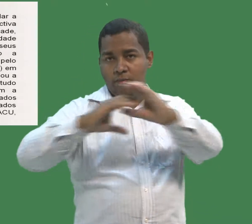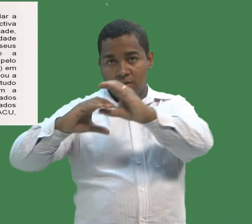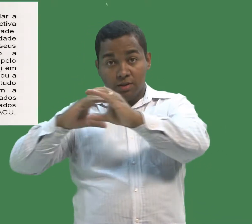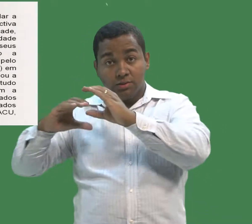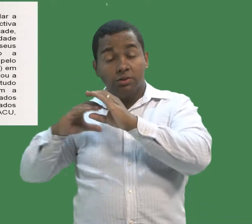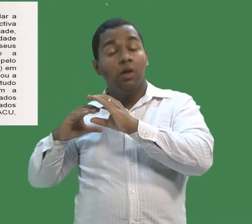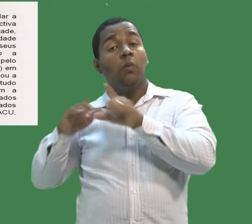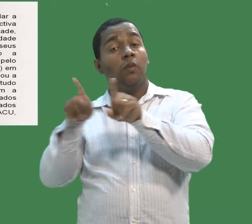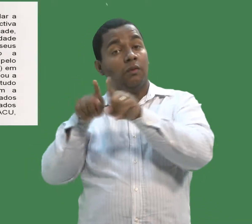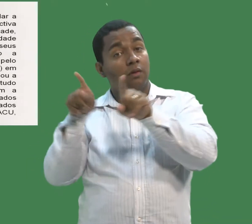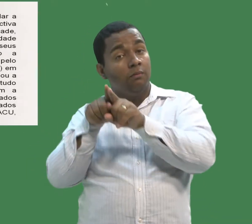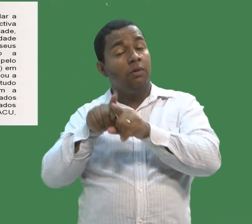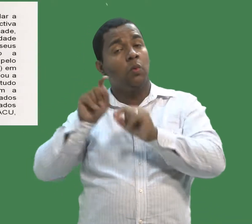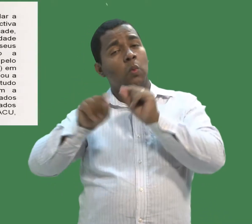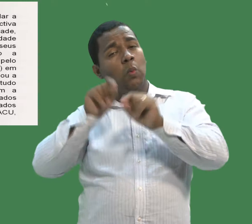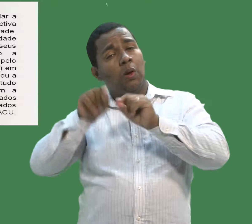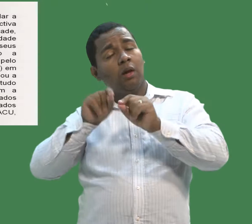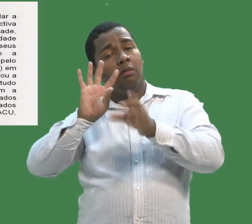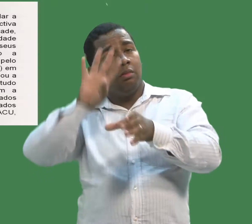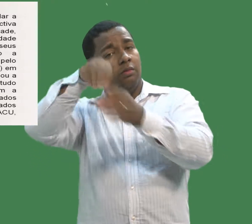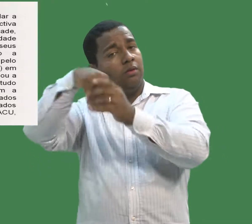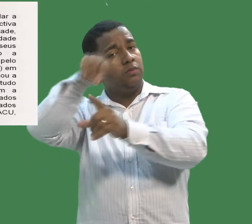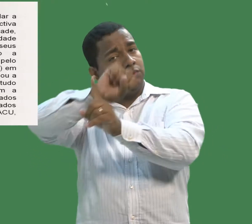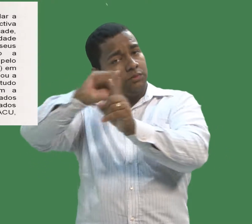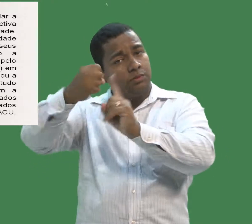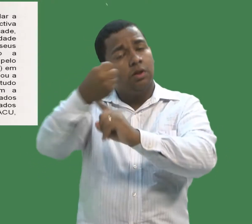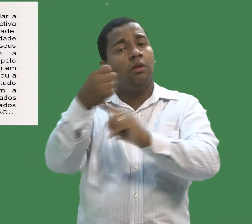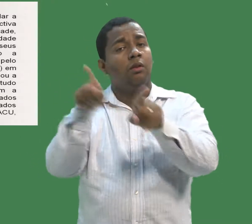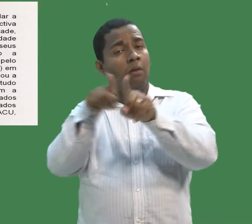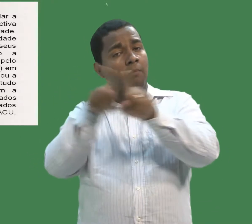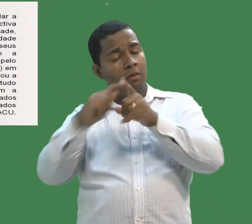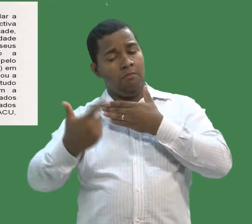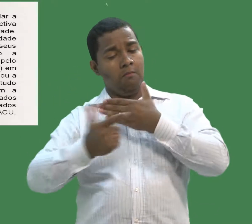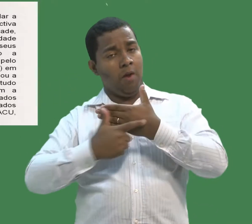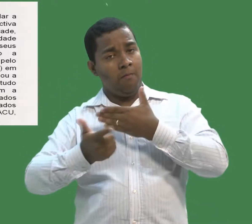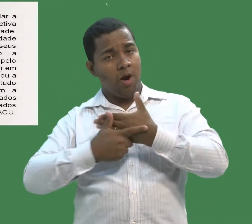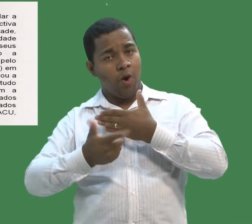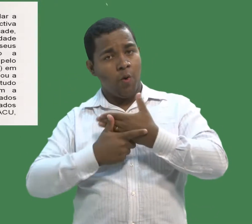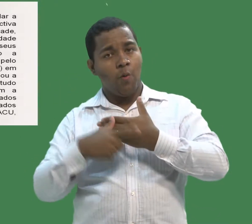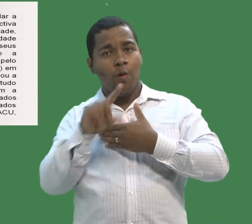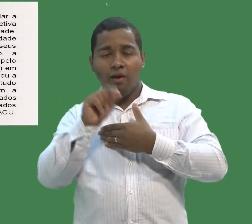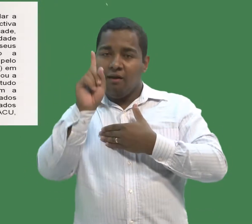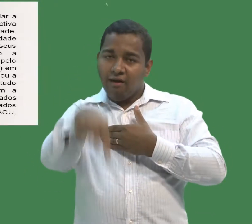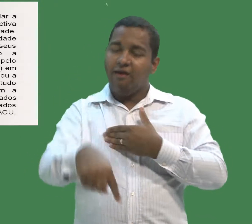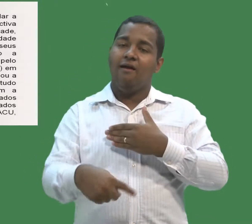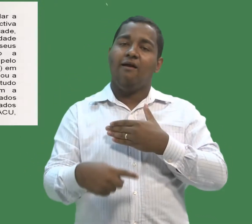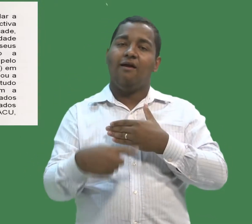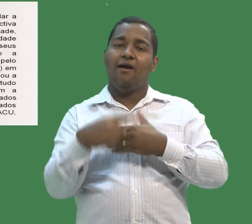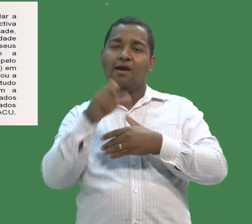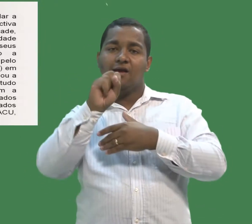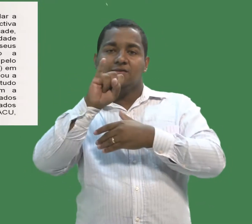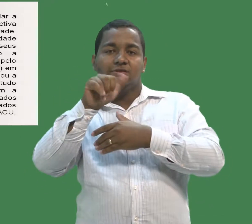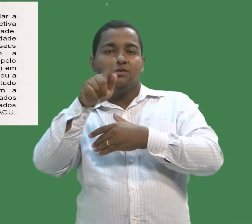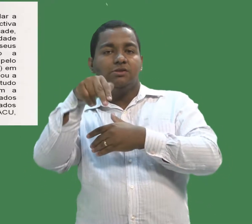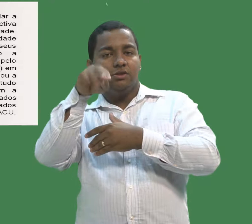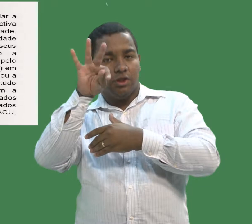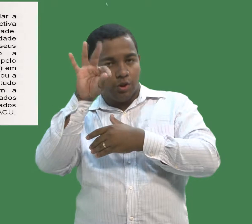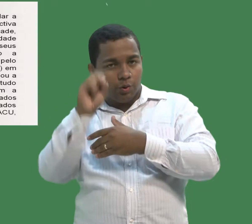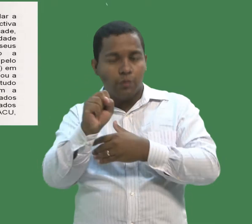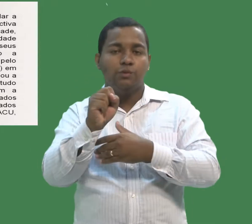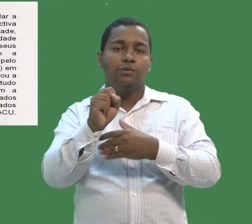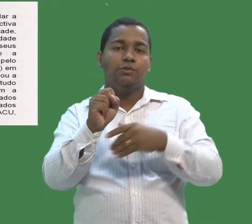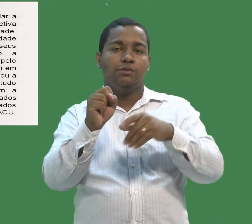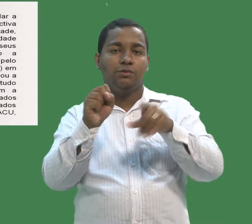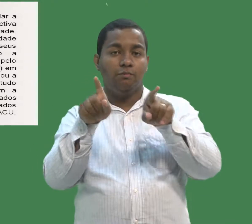do papel desempenhado pelo sistema de signos, utilizando o código, que é a própria língua, em especial o signo